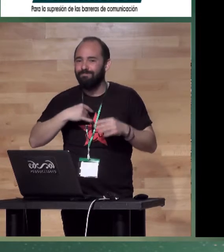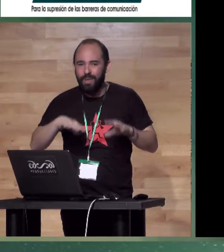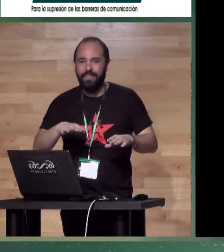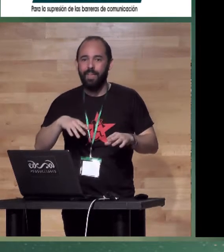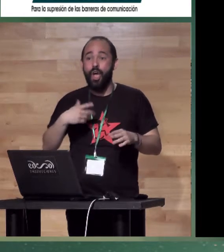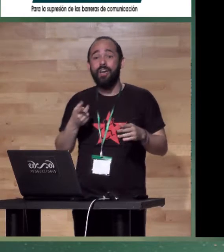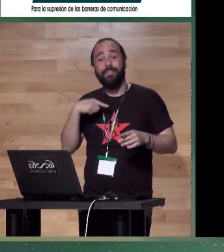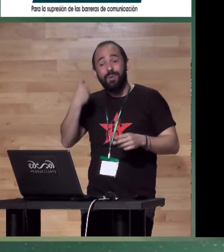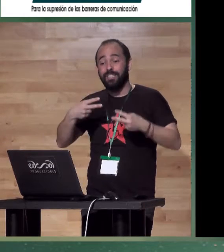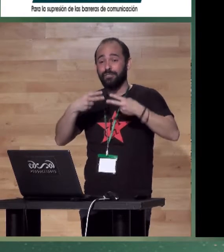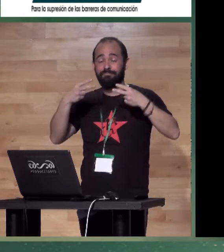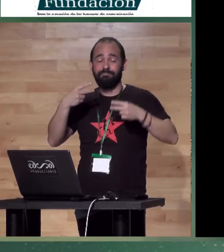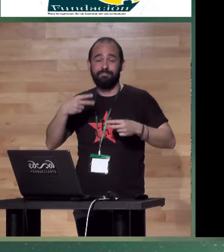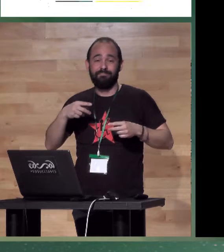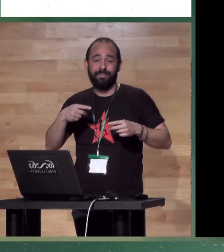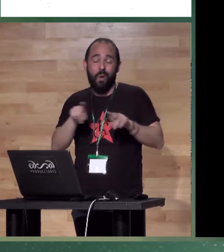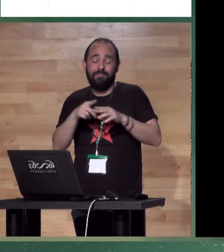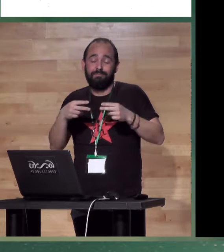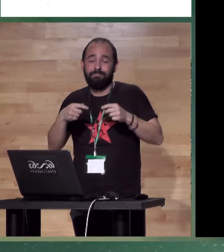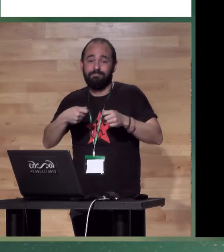introducido en una máquina y puede hacerlo.